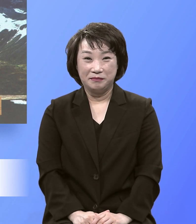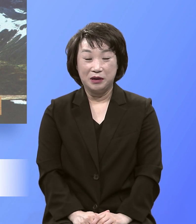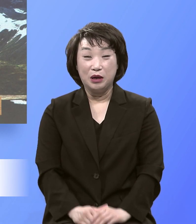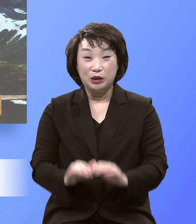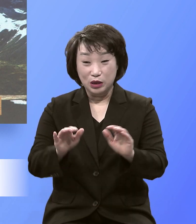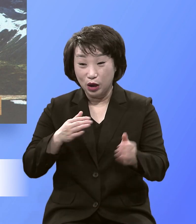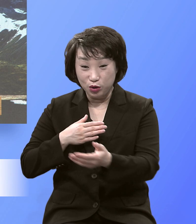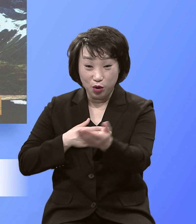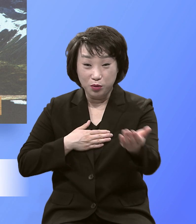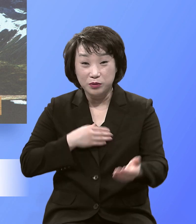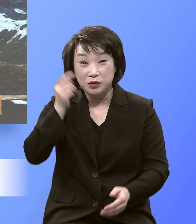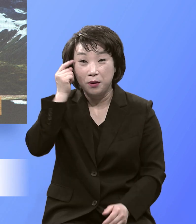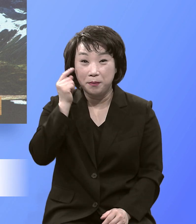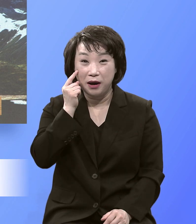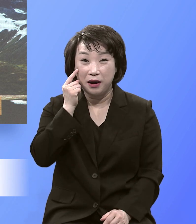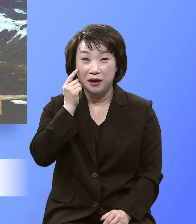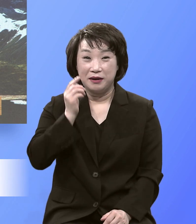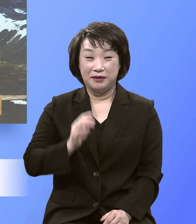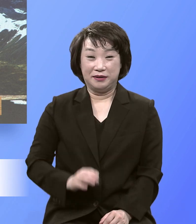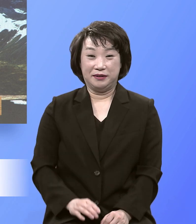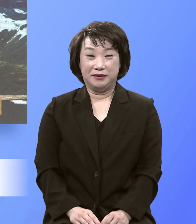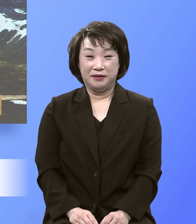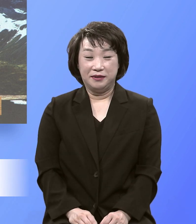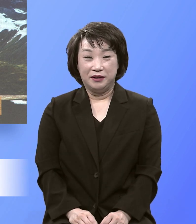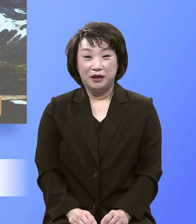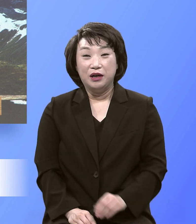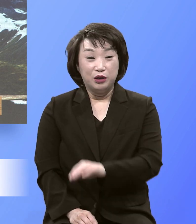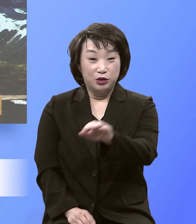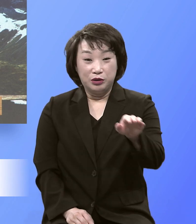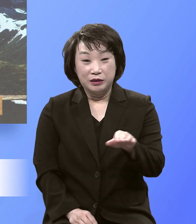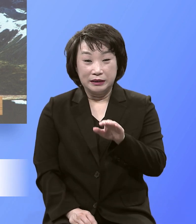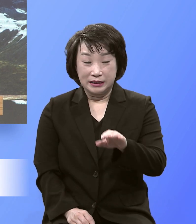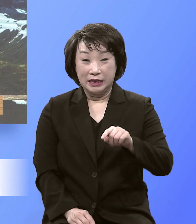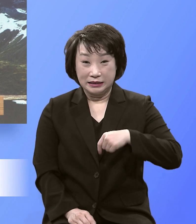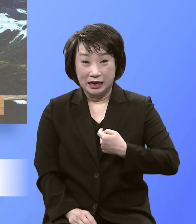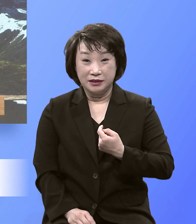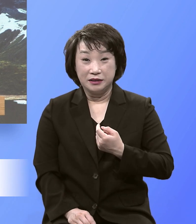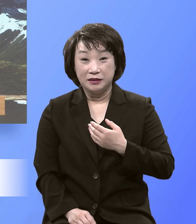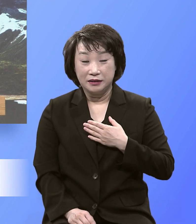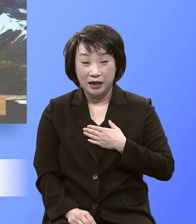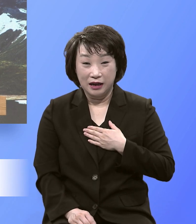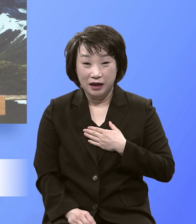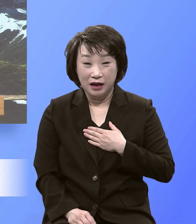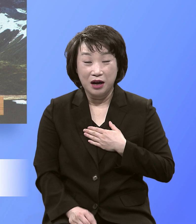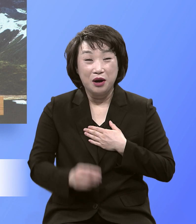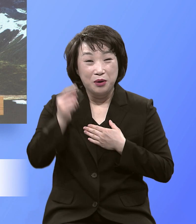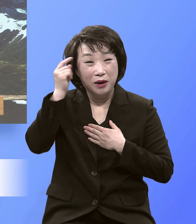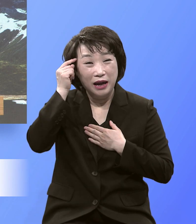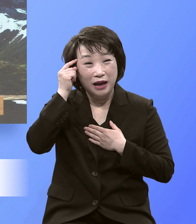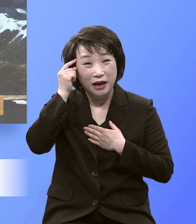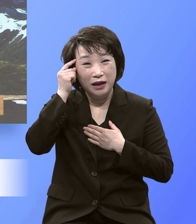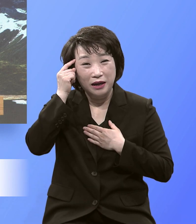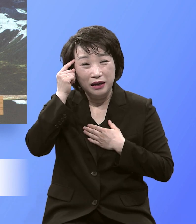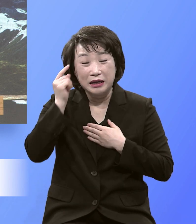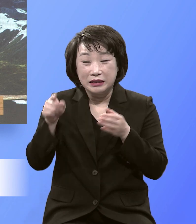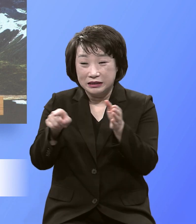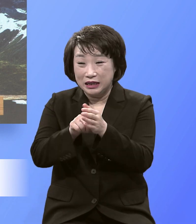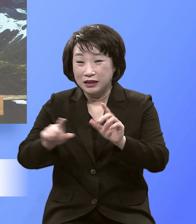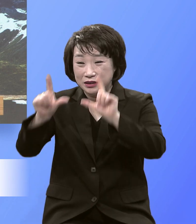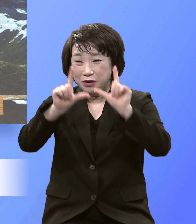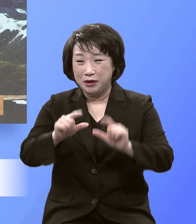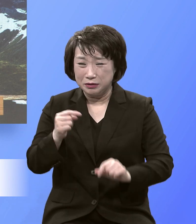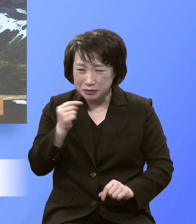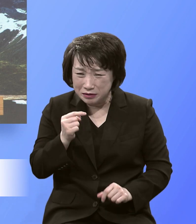그런데 여러분 잘 보세요. 우리 자신들이 왜 철저하게